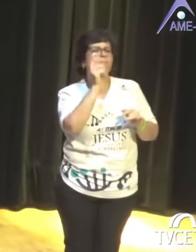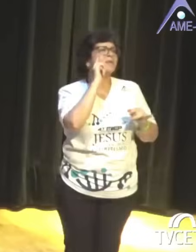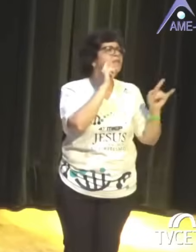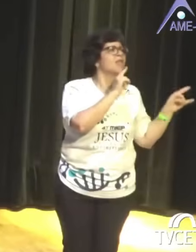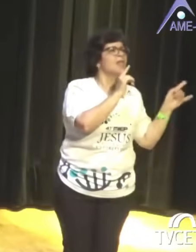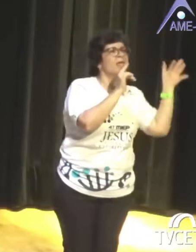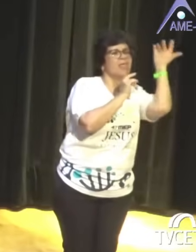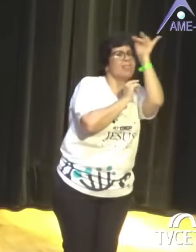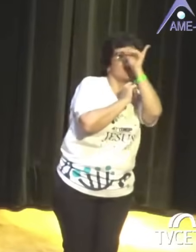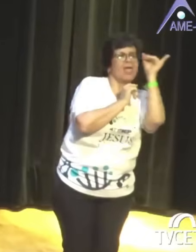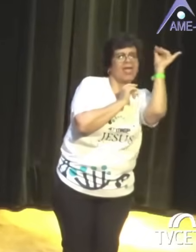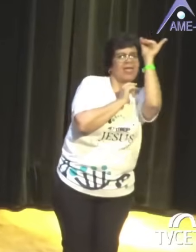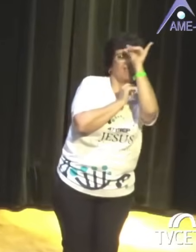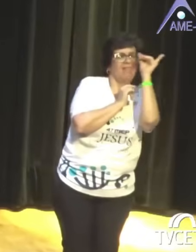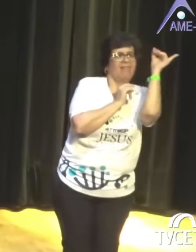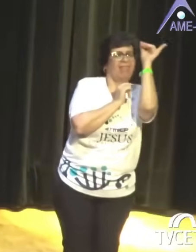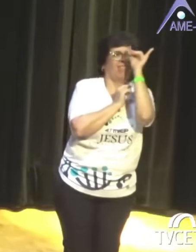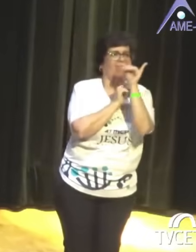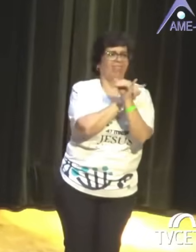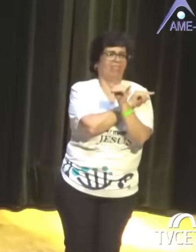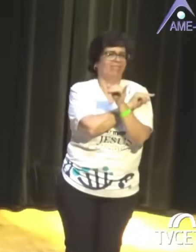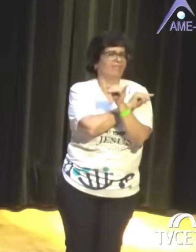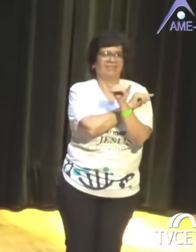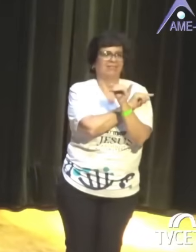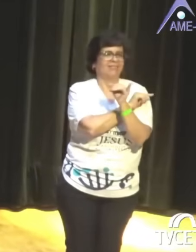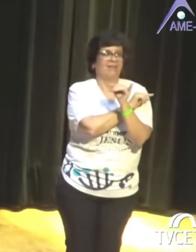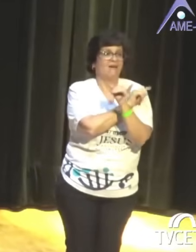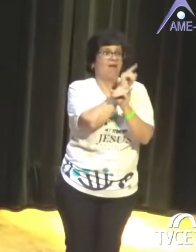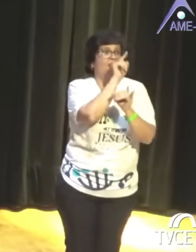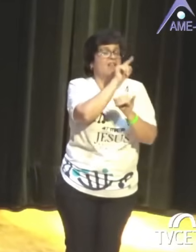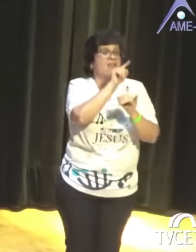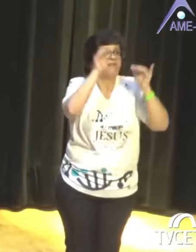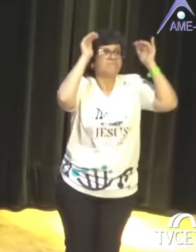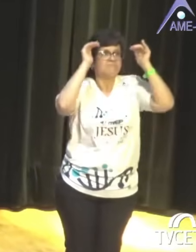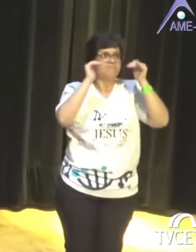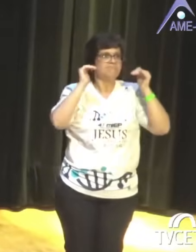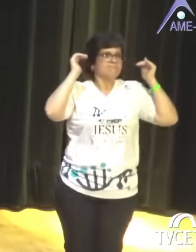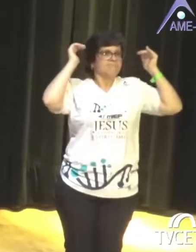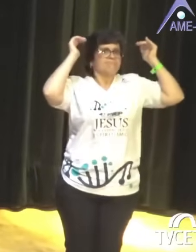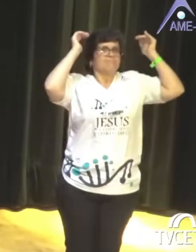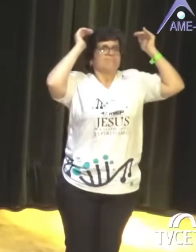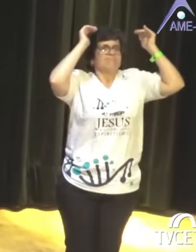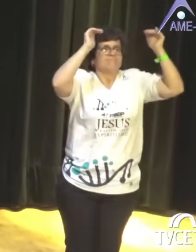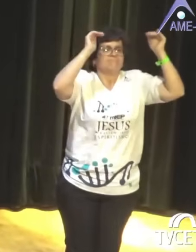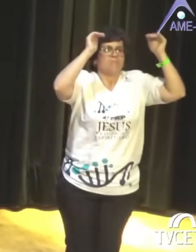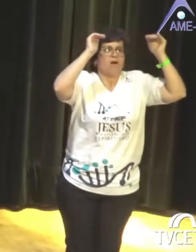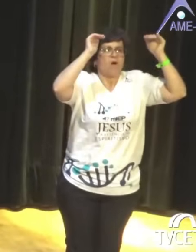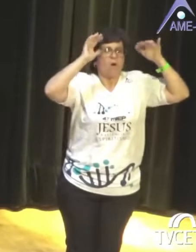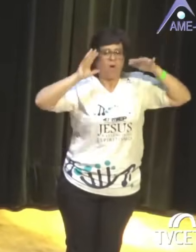é um bobinho não ele é o governador do